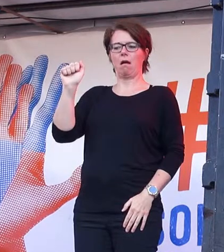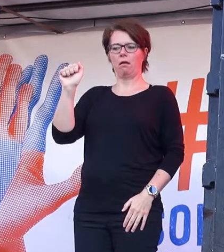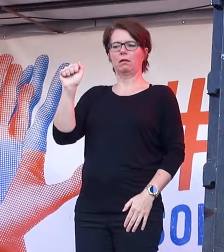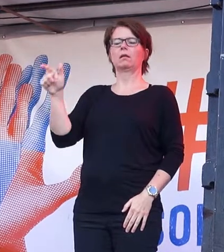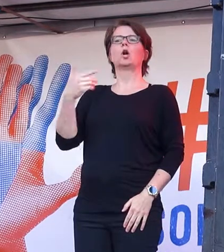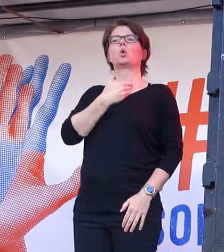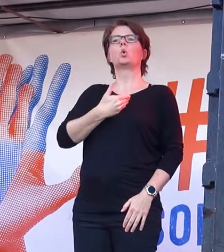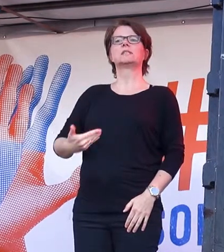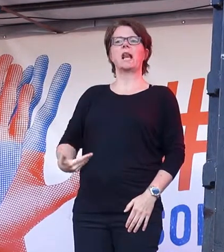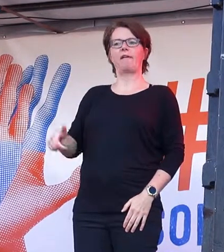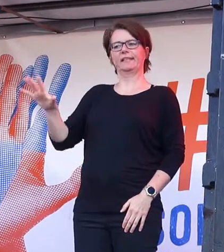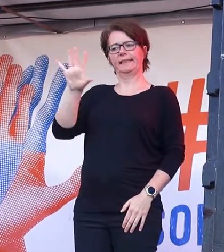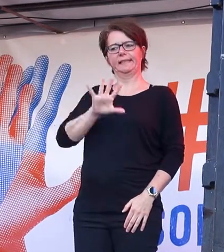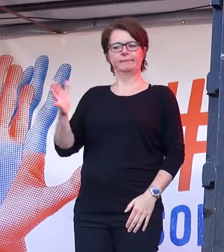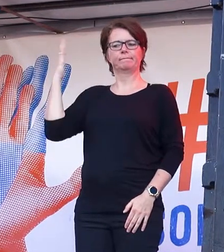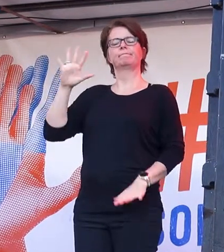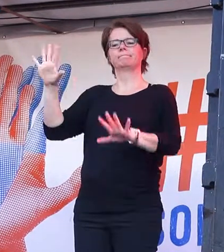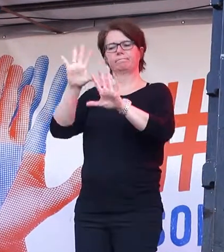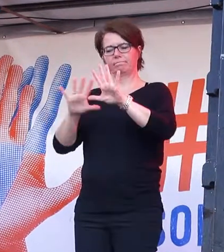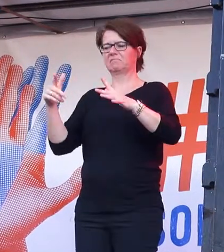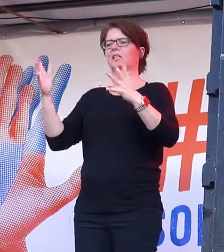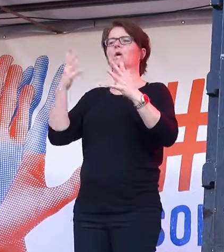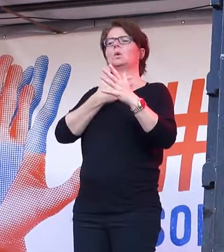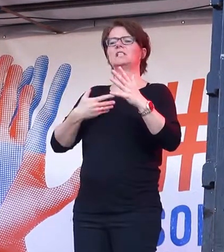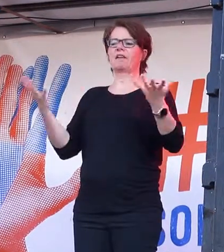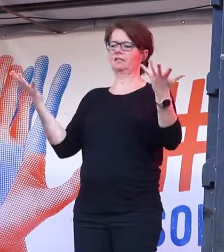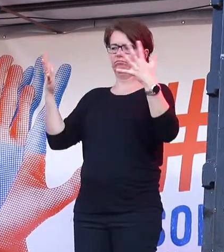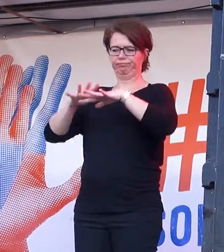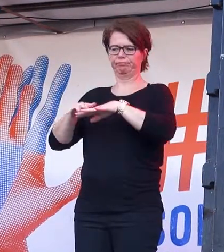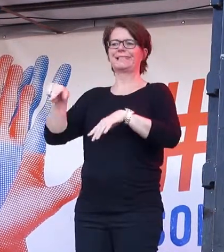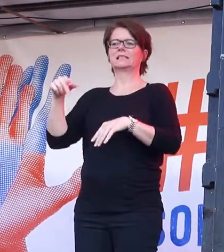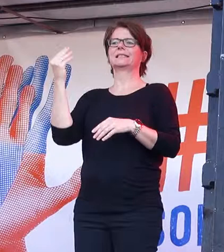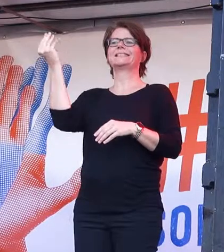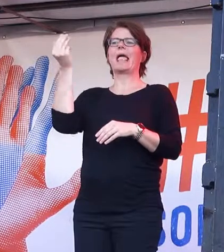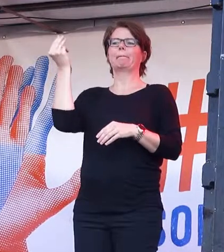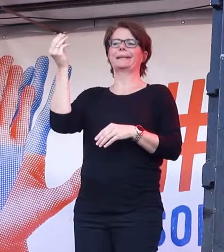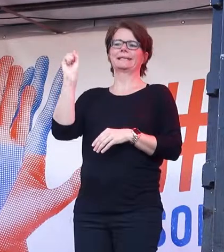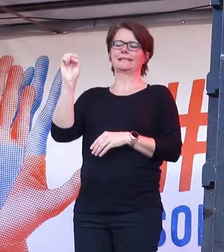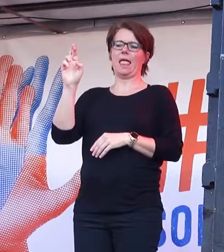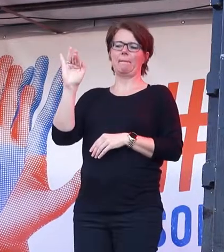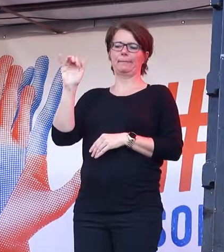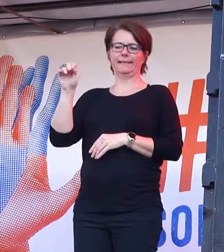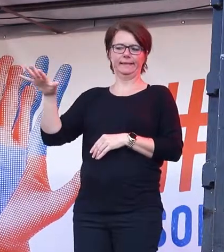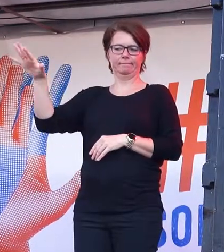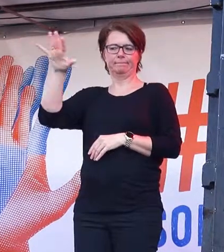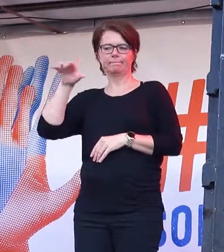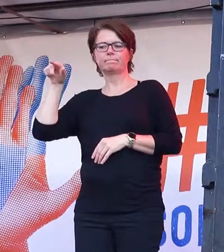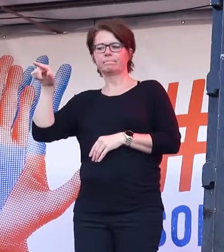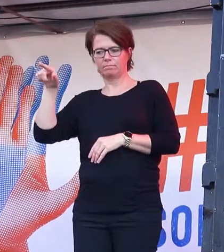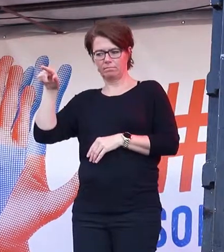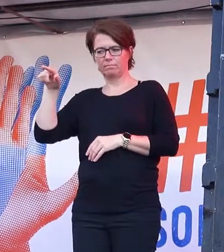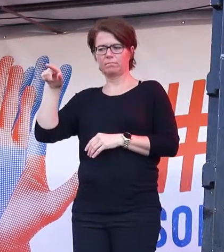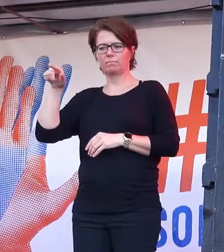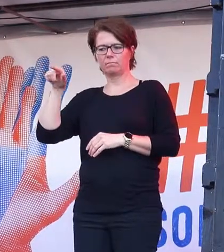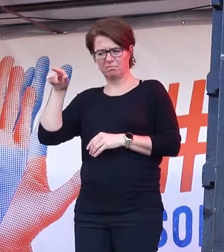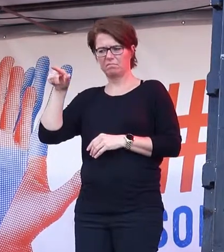es nicht mehr. Dann wurde es zu Serbien. Serbien hat sich dann irgendwie abgespalten. Dann wurde es zum Kosovo und